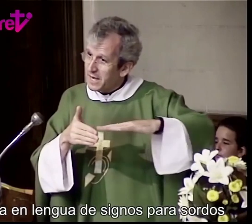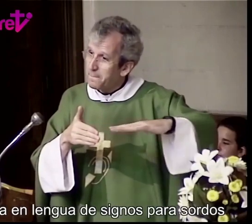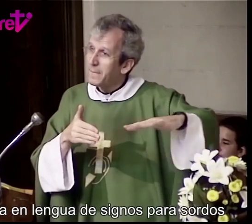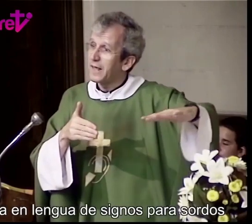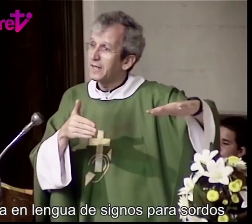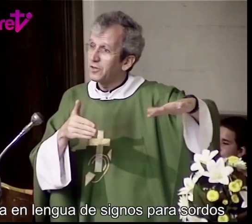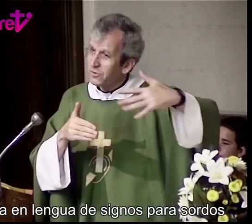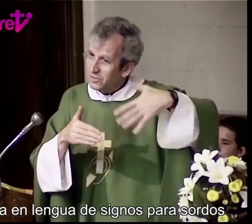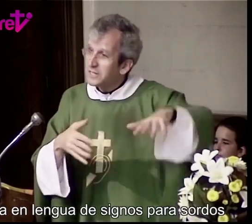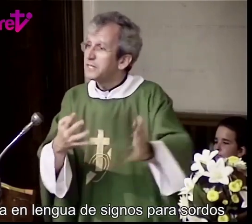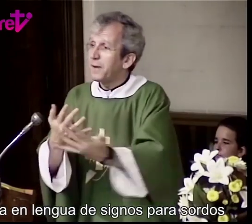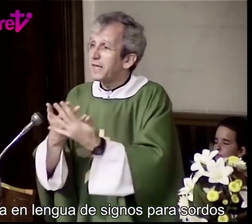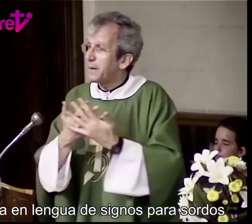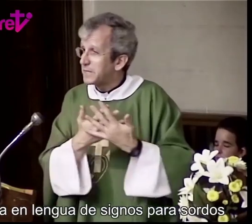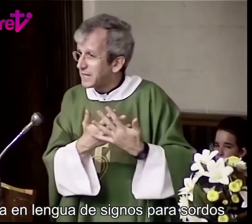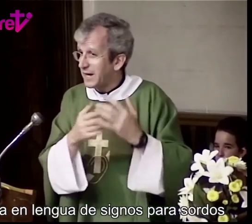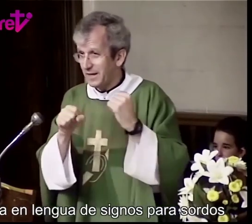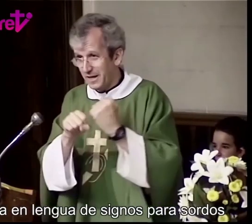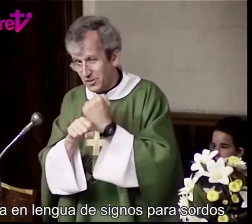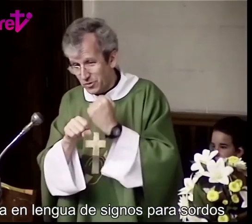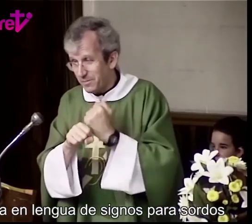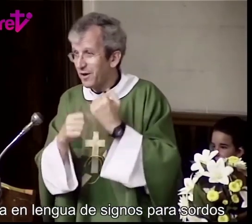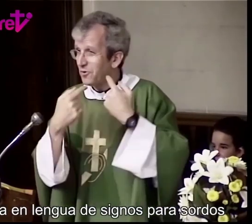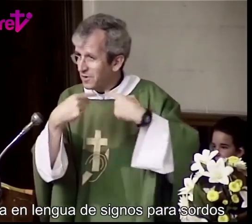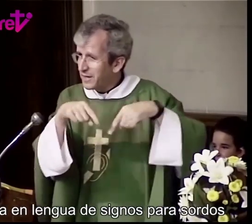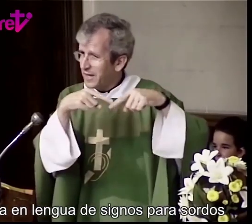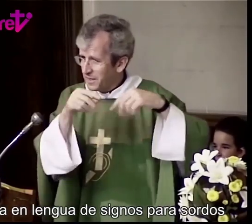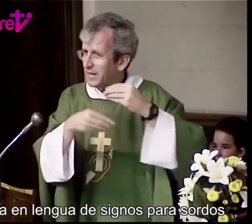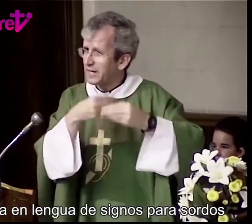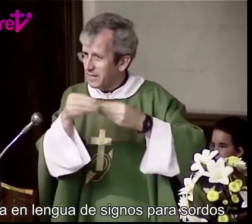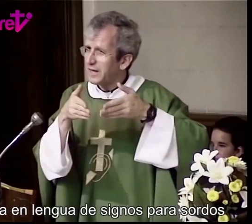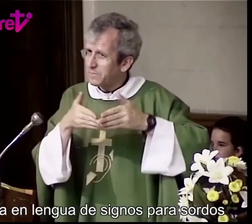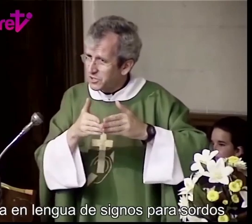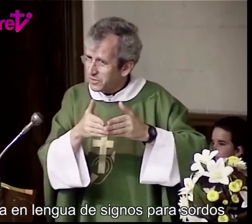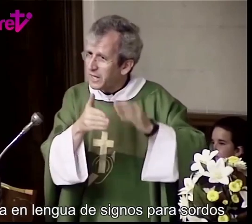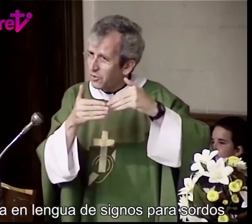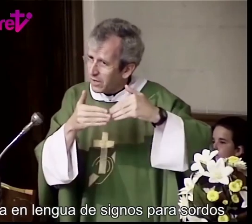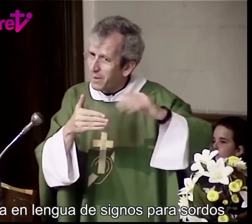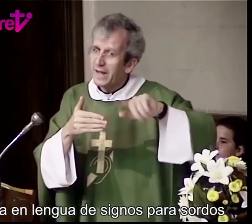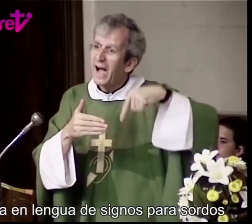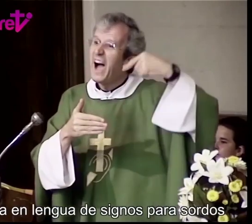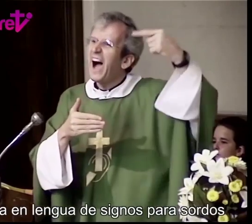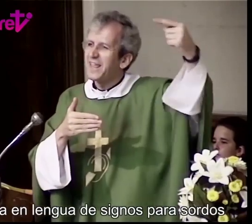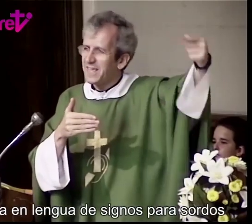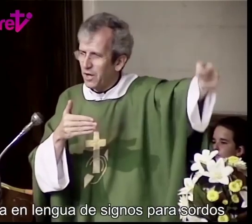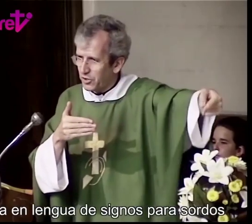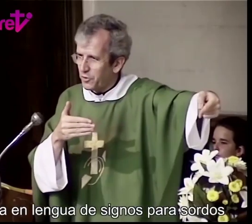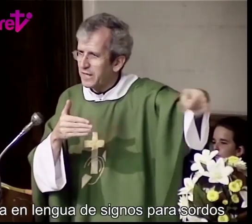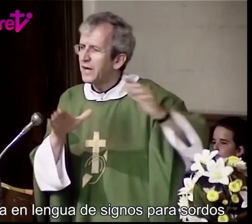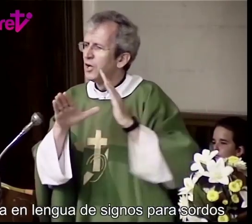mar adentro, se vayan a pescar, era su trabajo, que hicieran la misión de ir con la barca hacia la otra orilla,